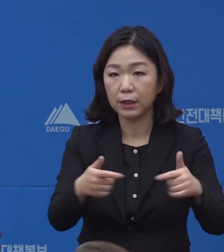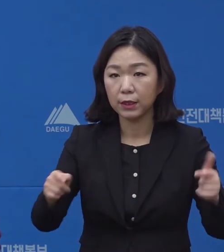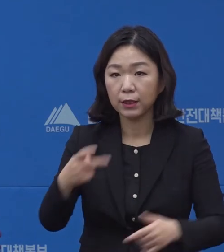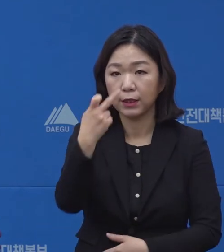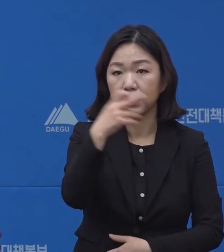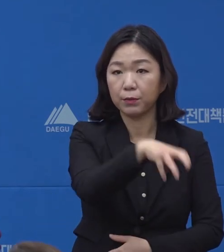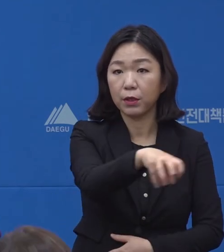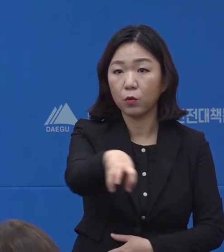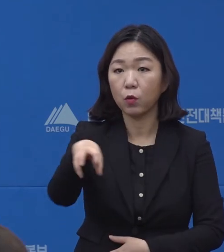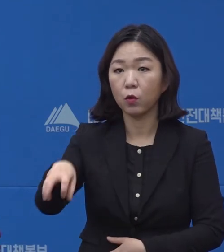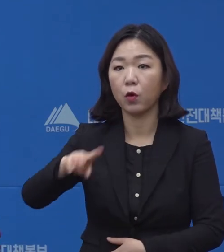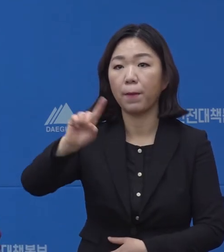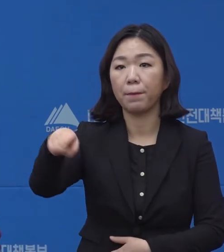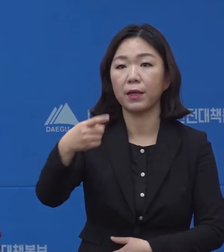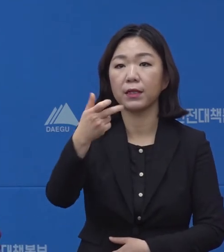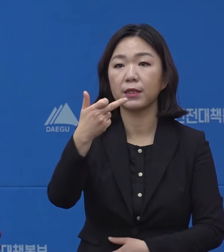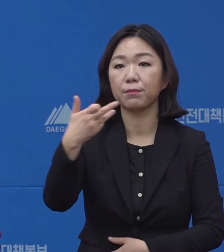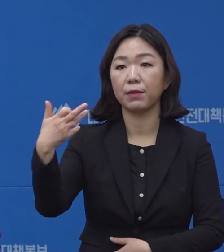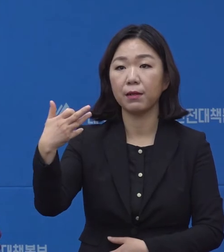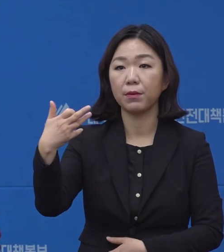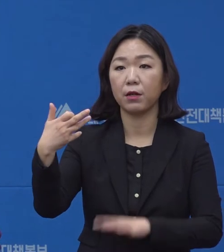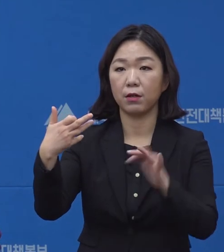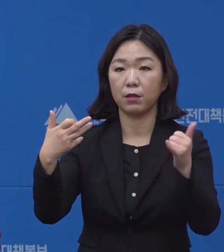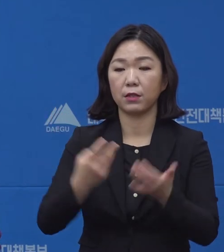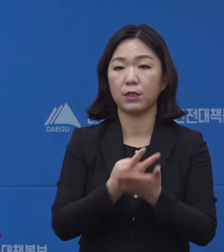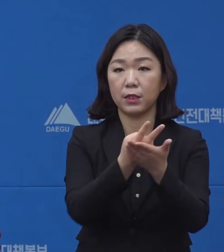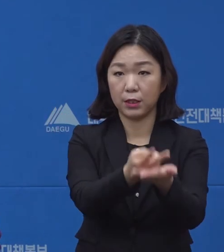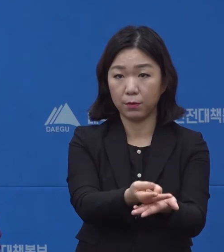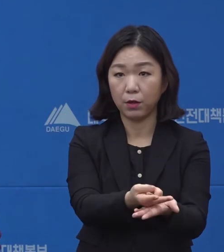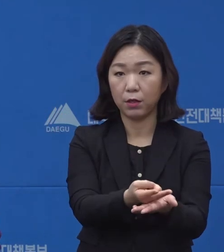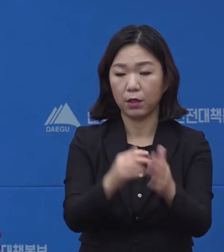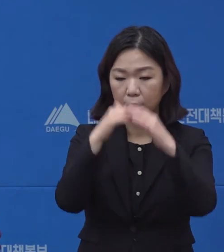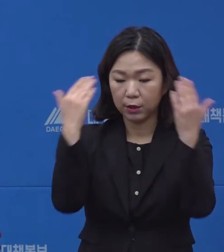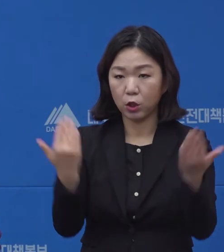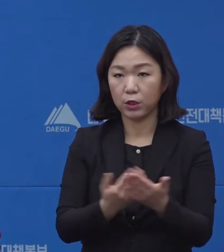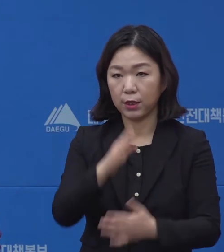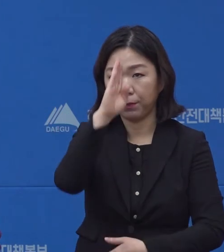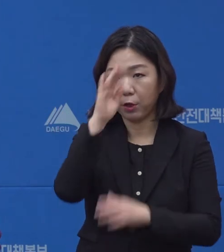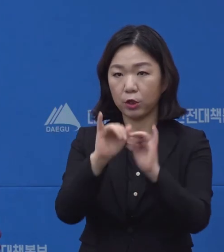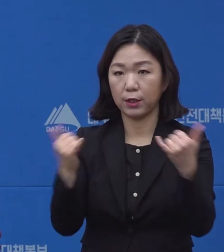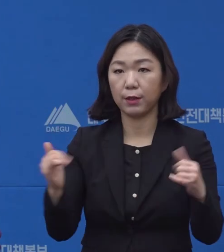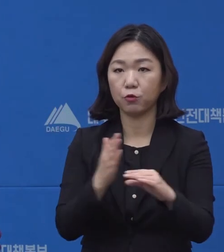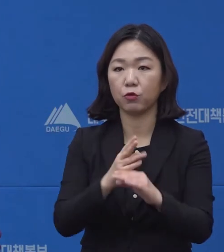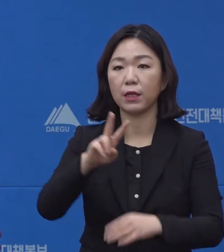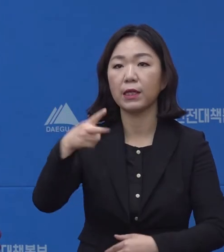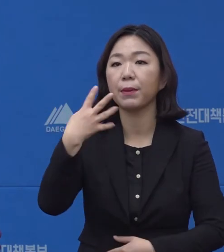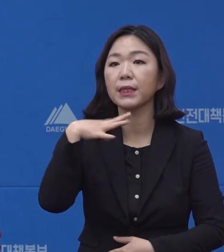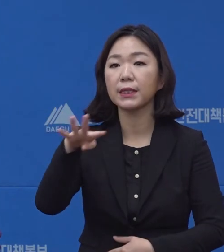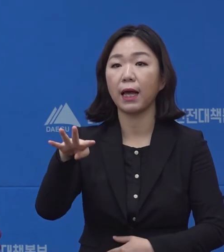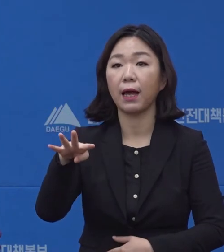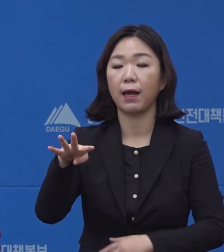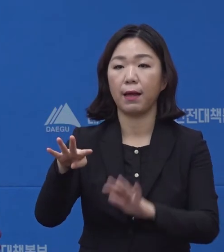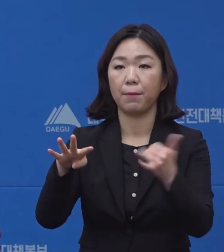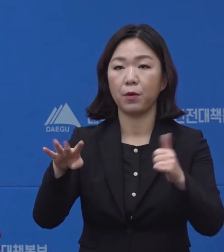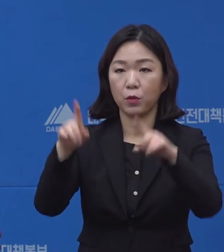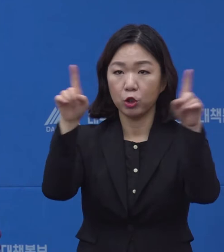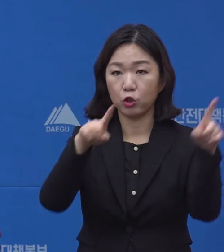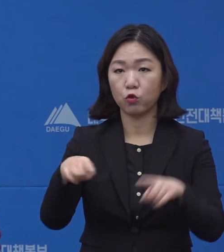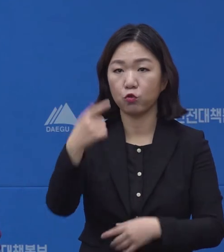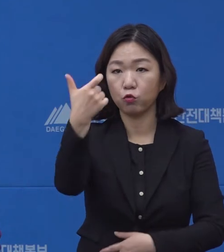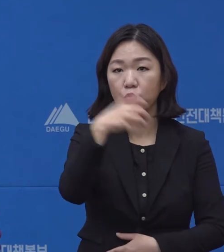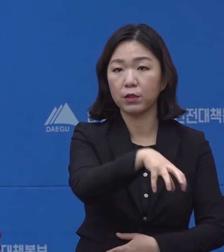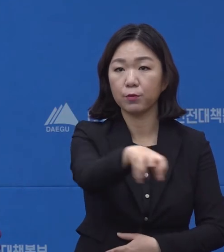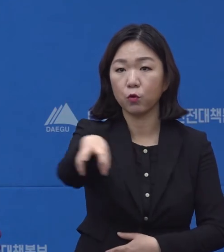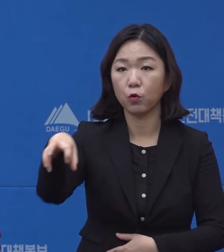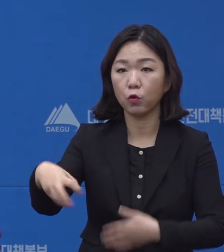병원에 118명이 입원하여 전체 확진 환자 중 204명이 전국 60개